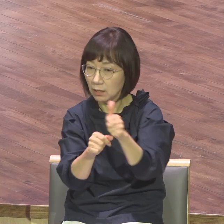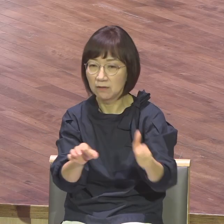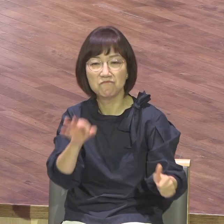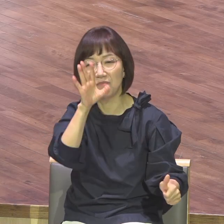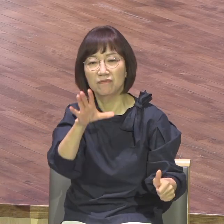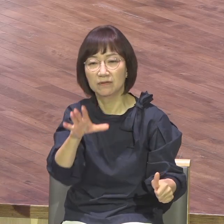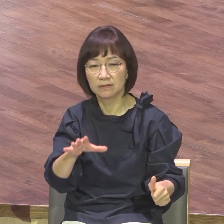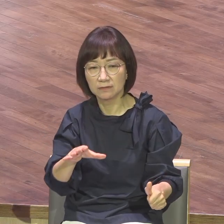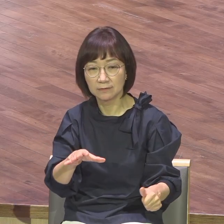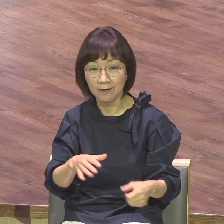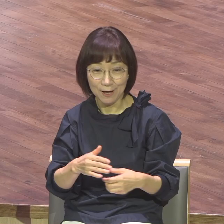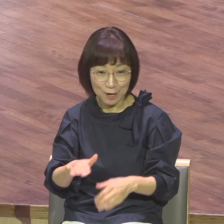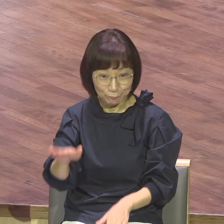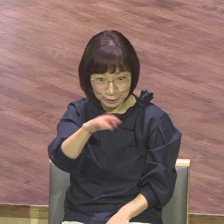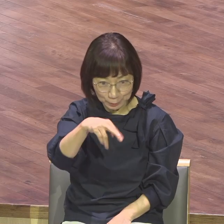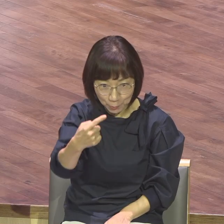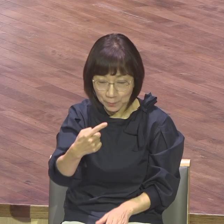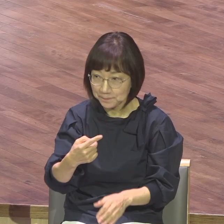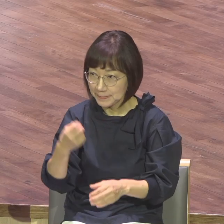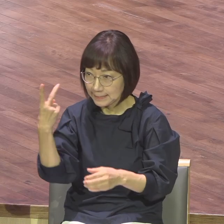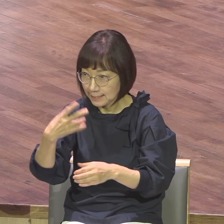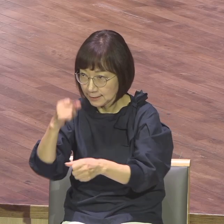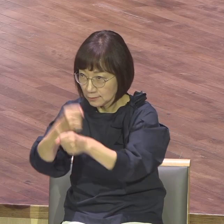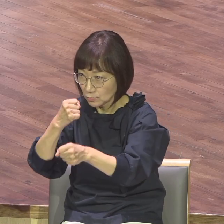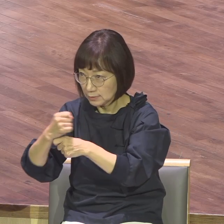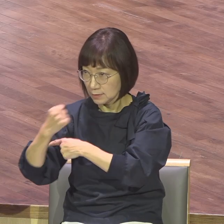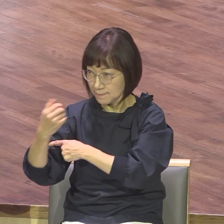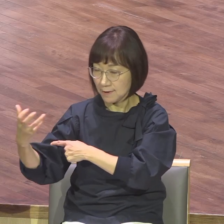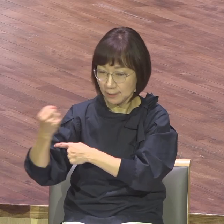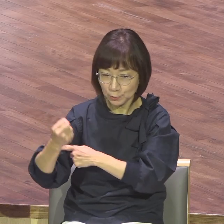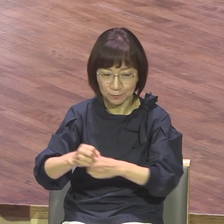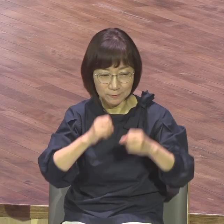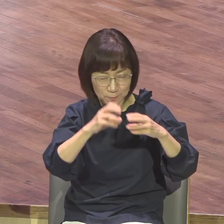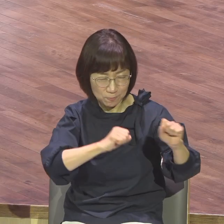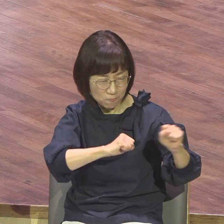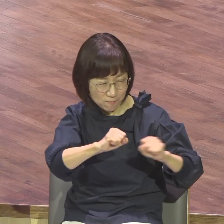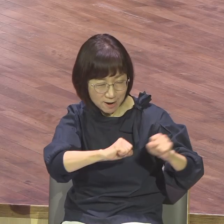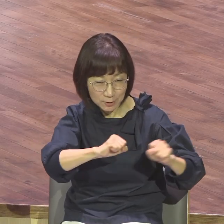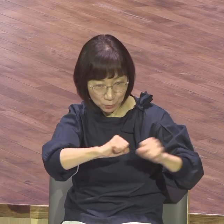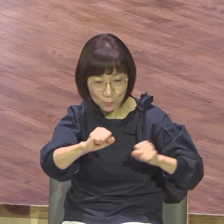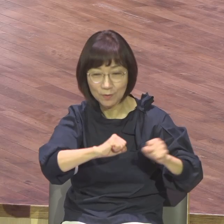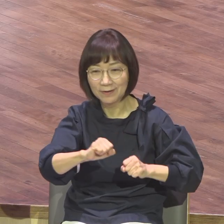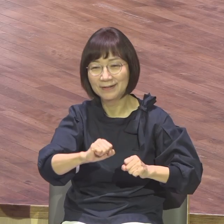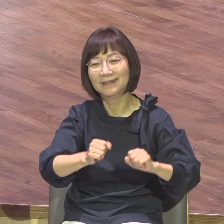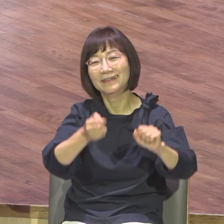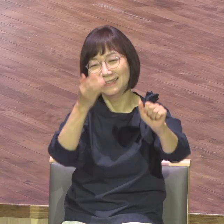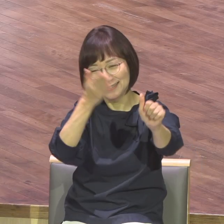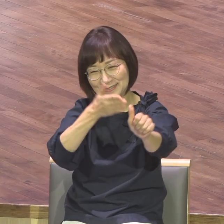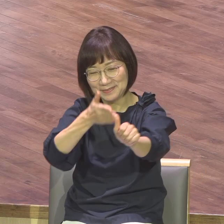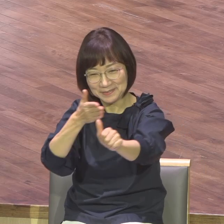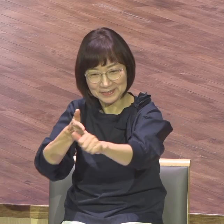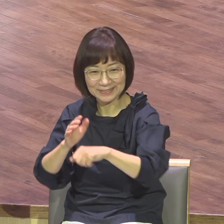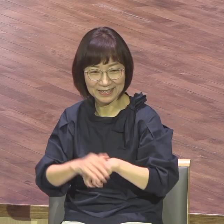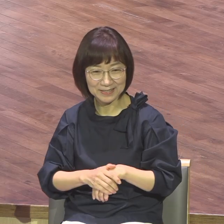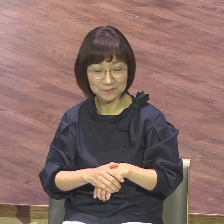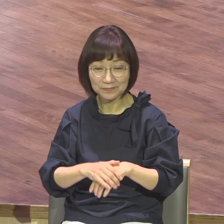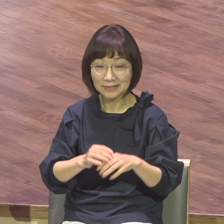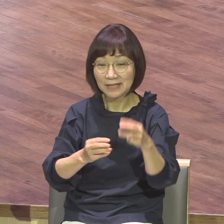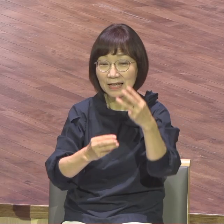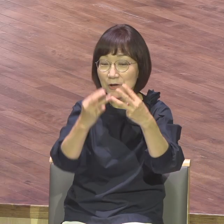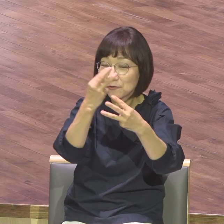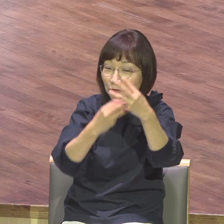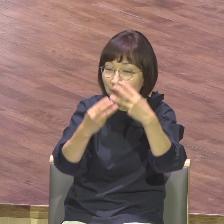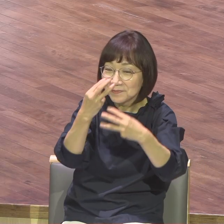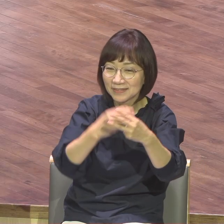힘을 누리고 그 힘을 가지고 이제 전도운동, 제자운동의 자리로 나가는 시간표가 되기를 바랍니다. 렘넌트 7명이